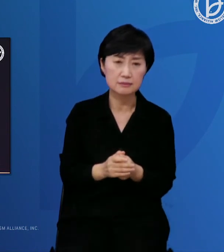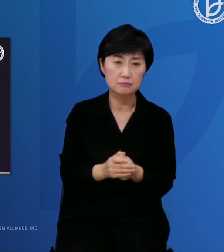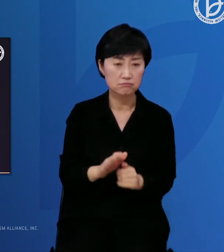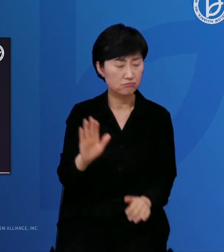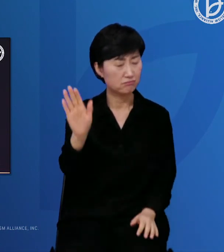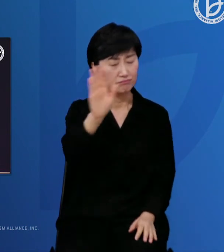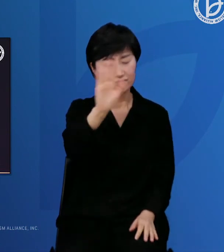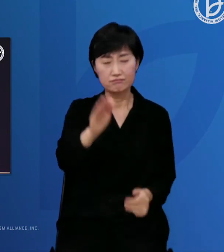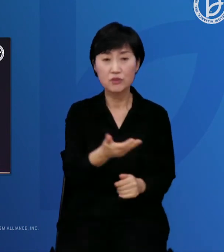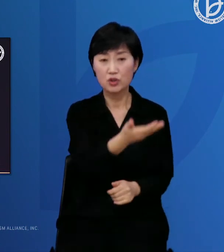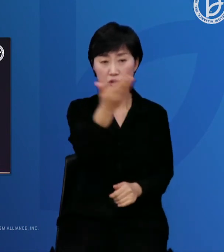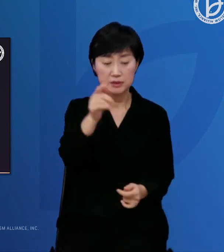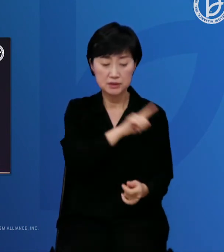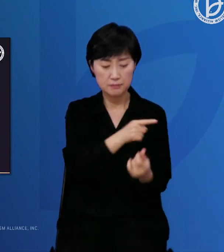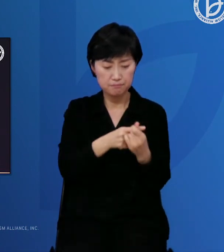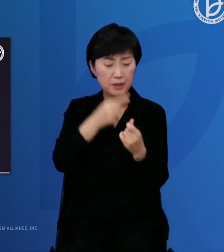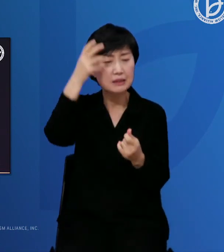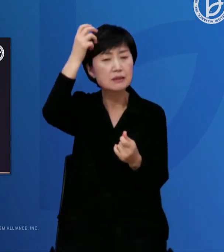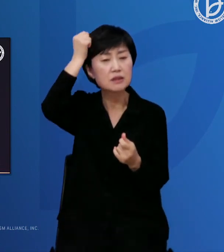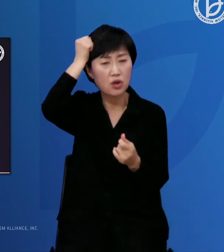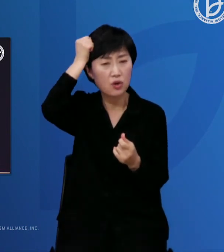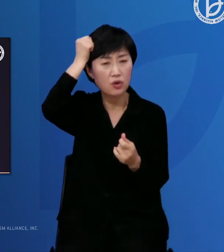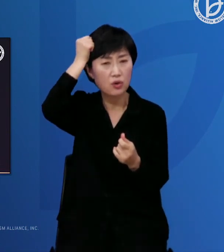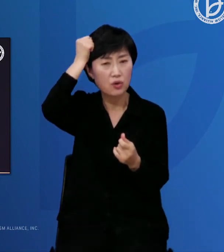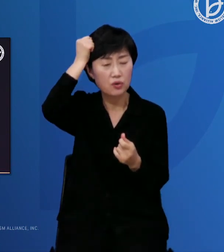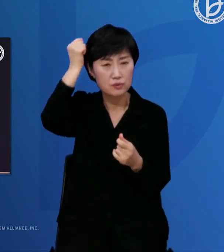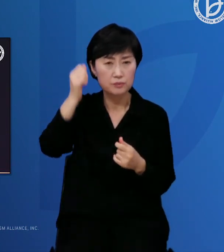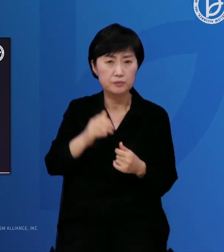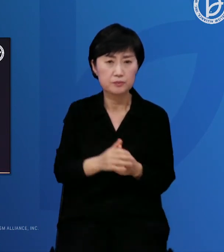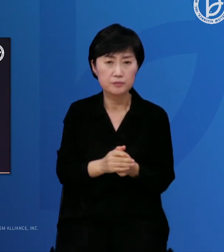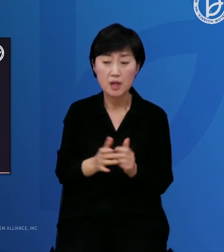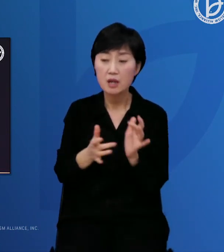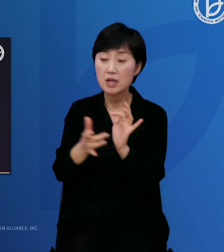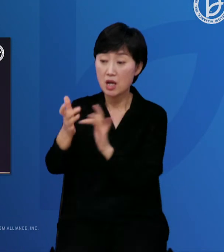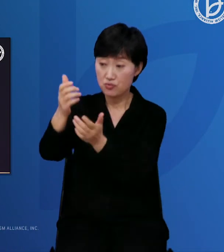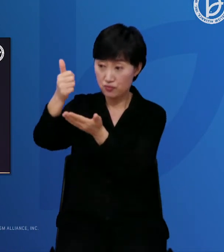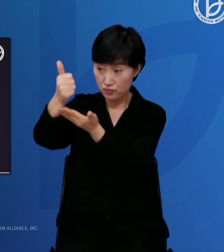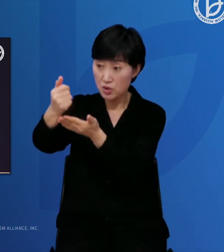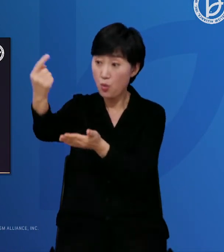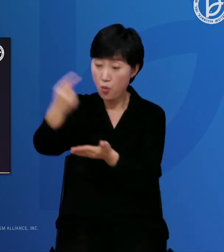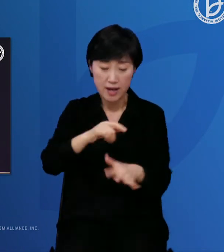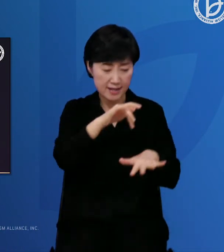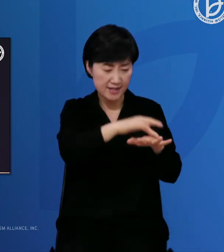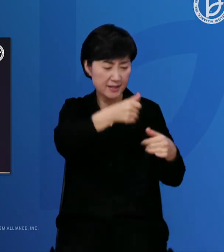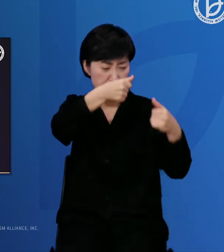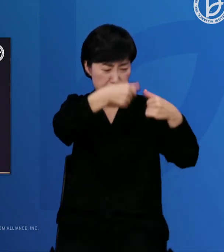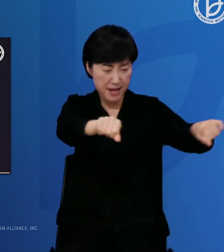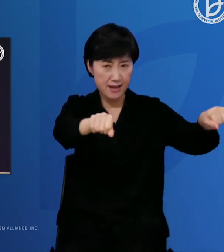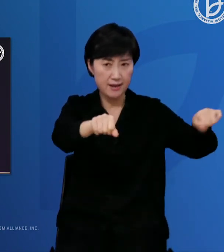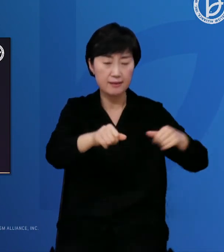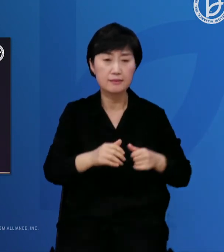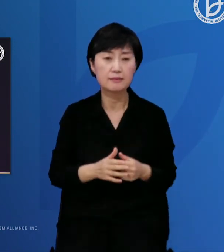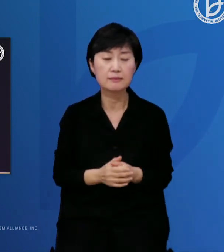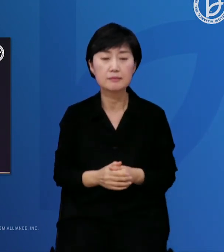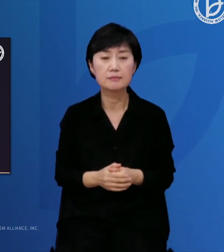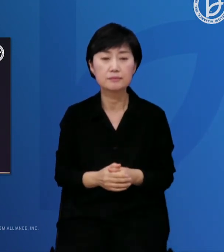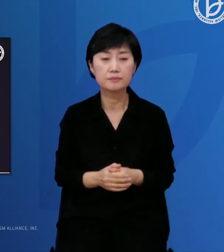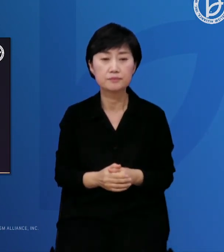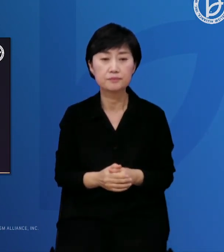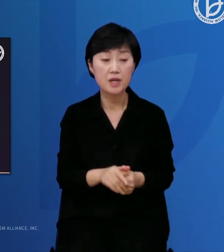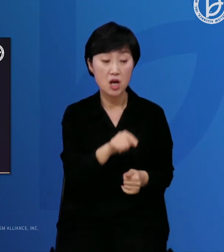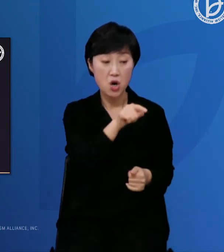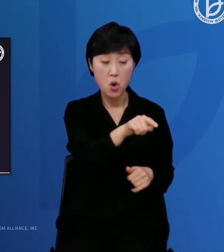될 내용이에요. But this is the very first content we must be aware 그걸 of. 예수님이 꺾으신 겁니다. Jesus defeated Satan. 이